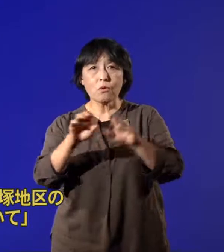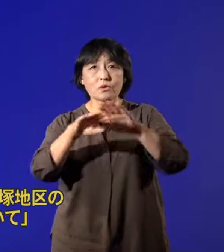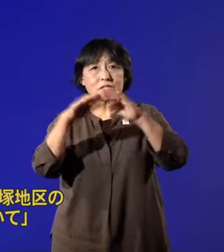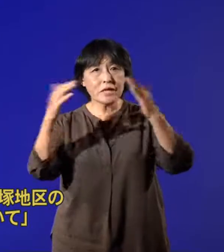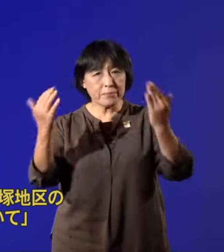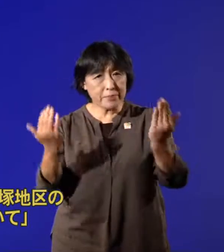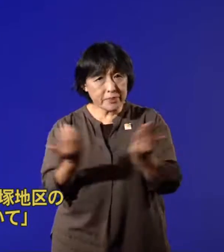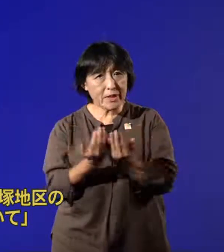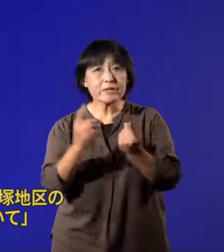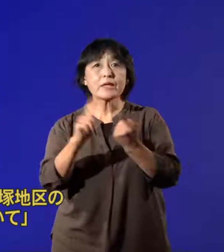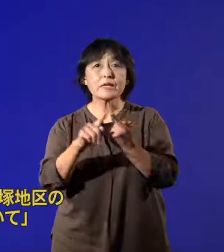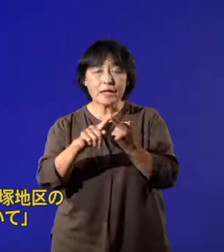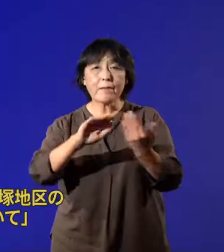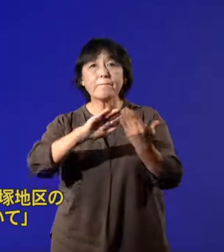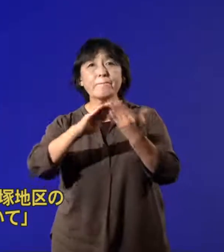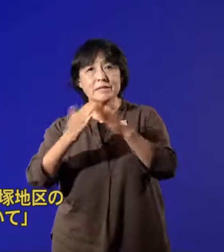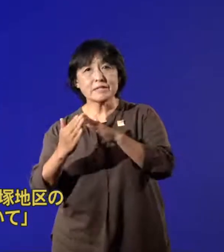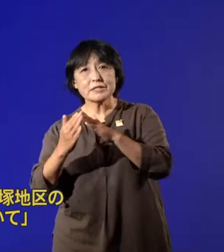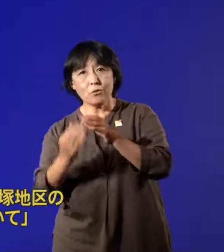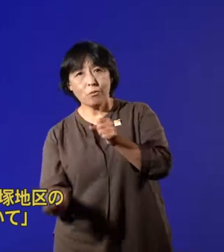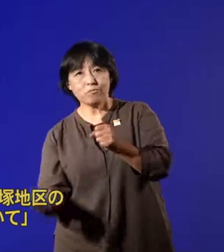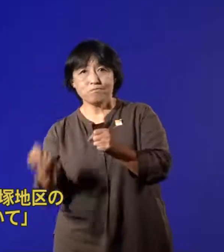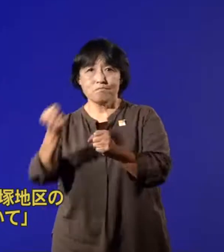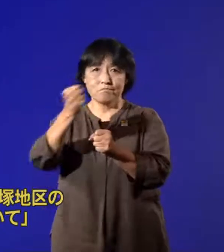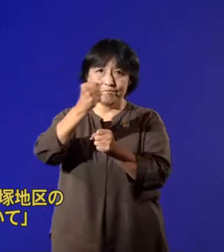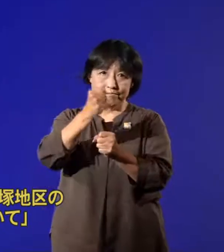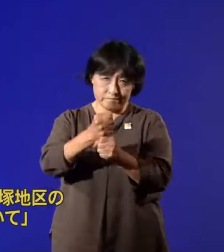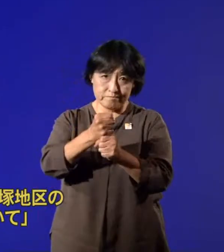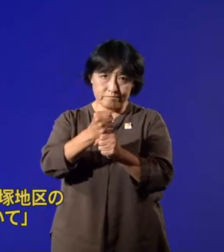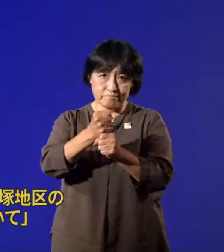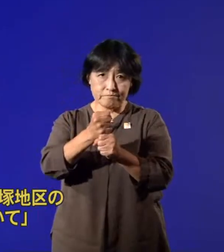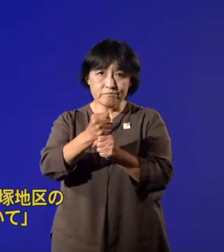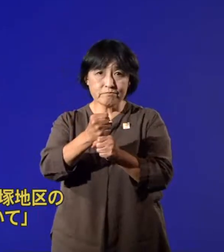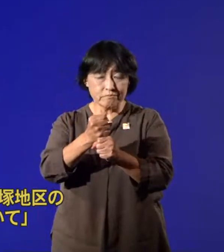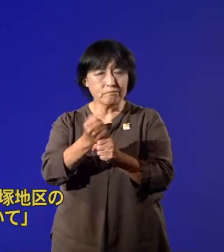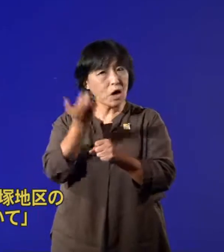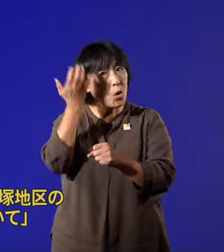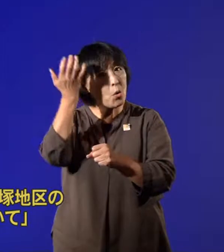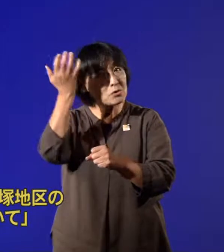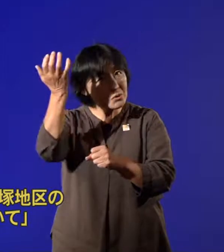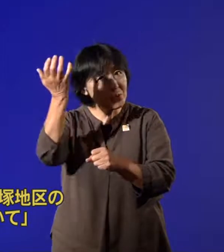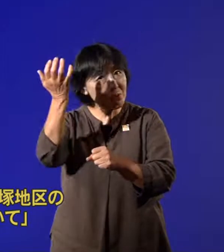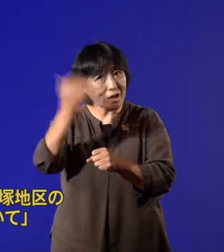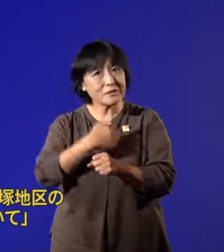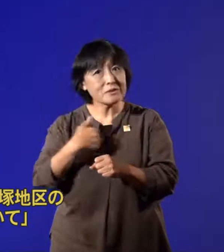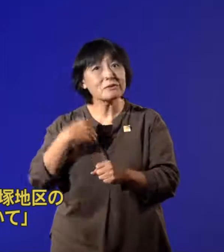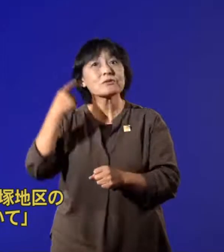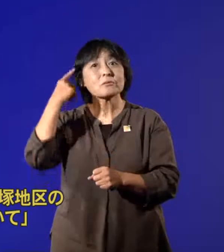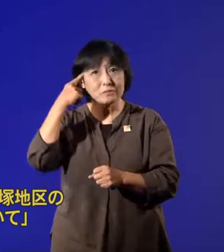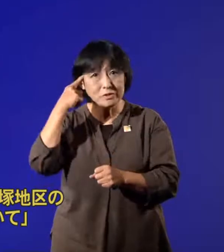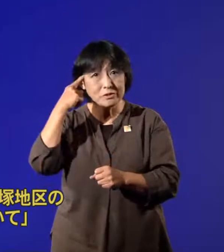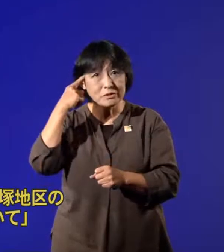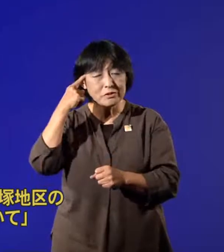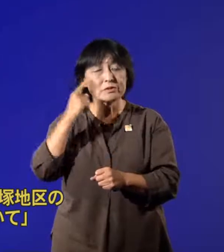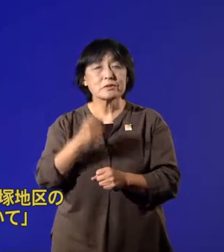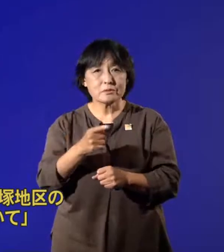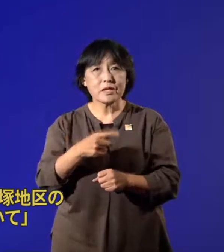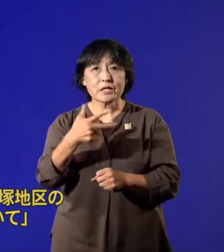町がどう読み替えるかっていう構想がまとまると思うんですが、そこに対して市長